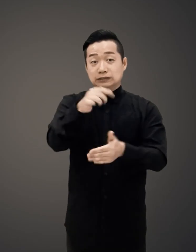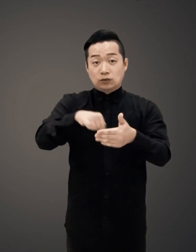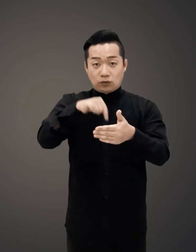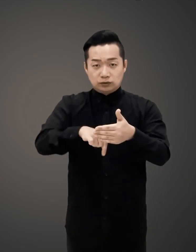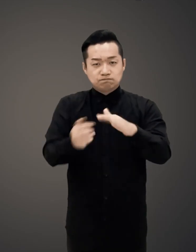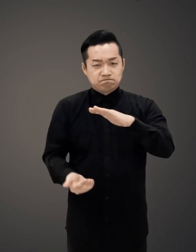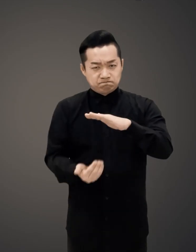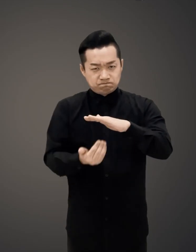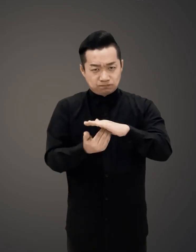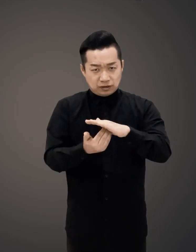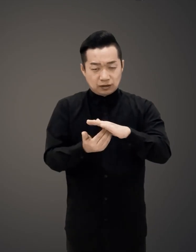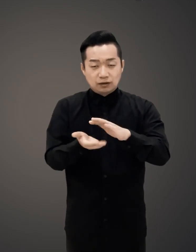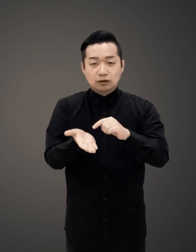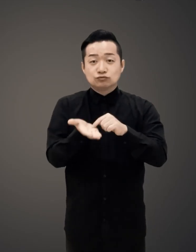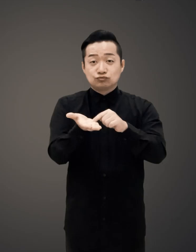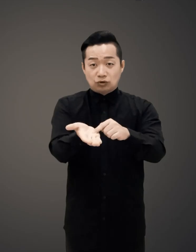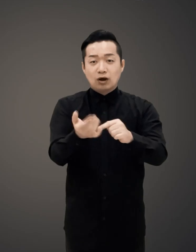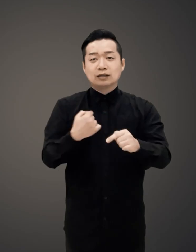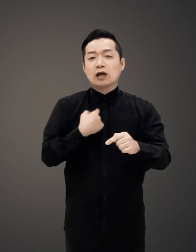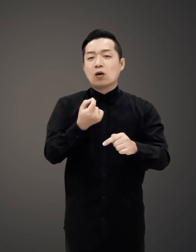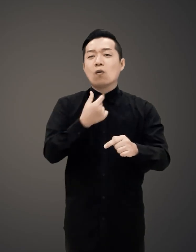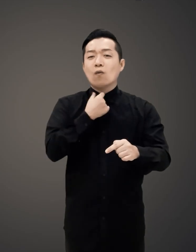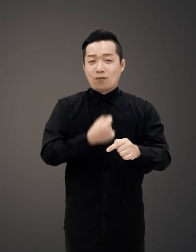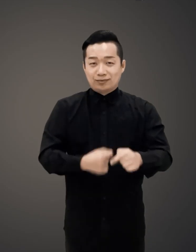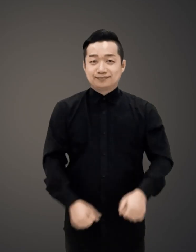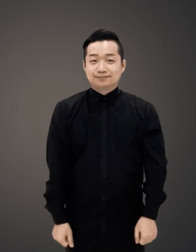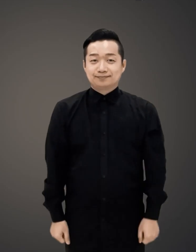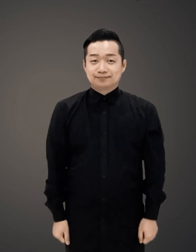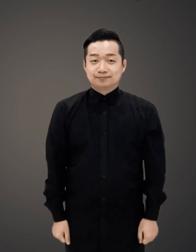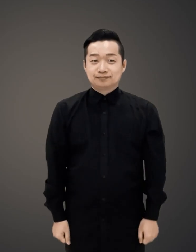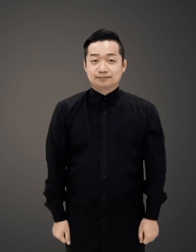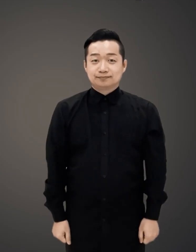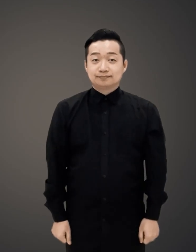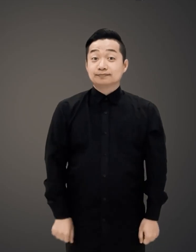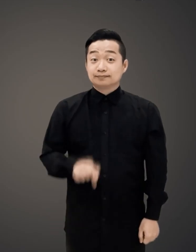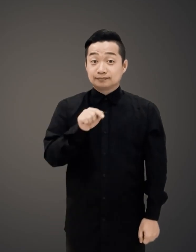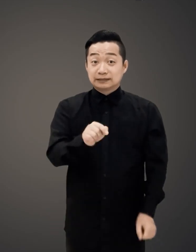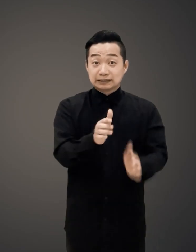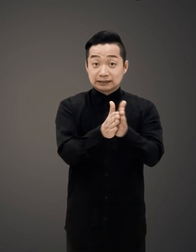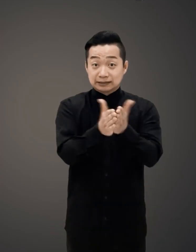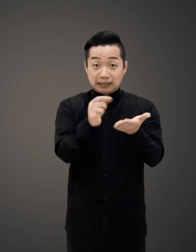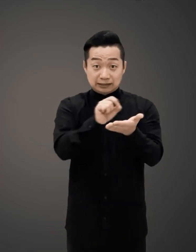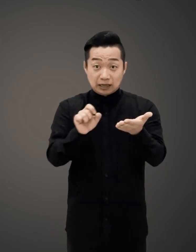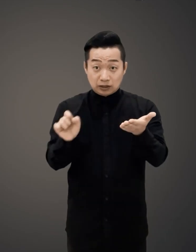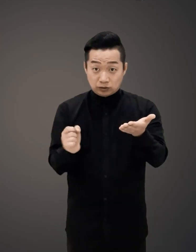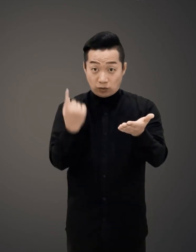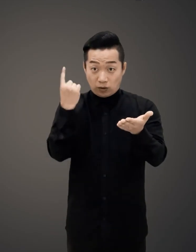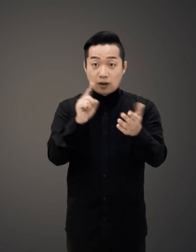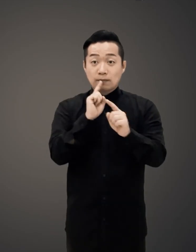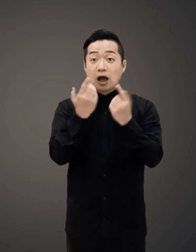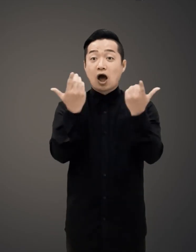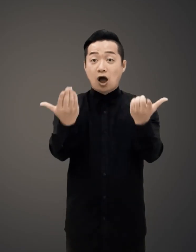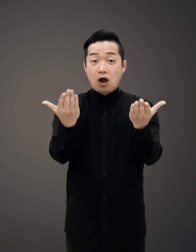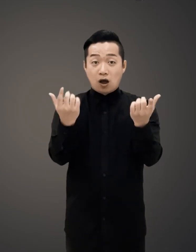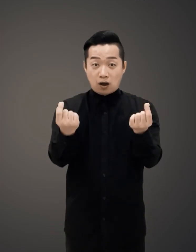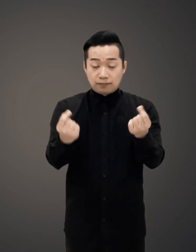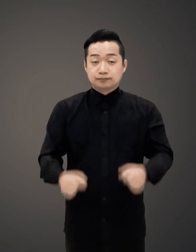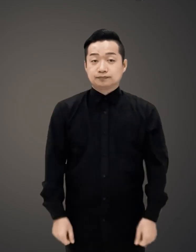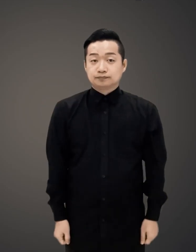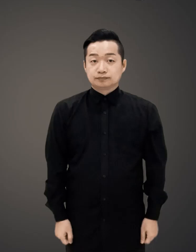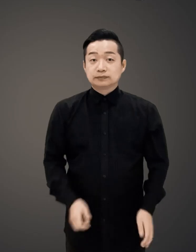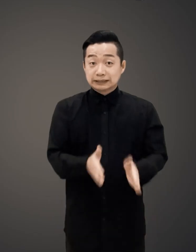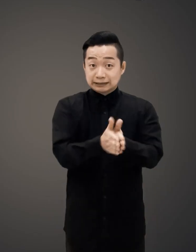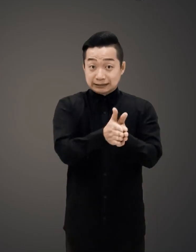도시 속에 구현해내고자 하는 것이 제 작은 바람입니다. 그리고 이 책을 쓰게 된 동기에서 말씀을 드렸던